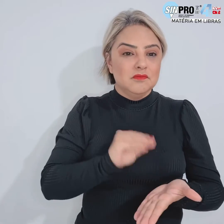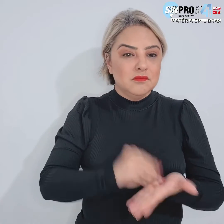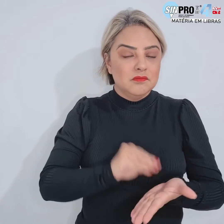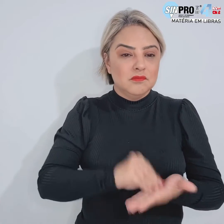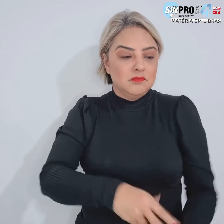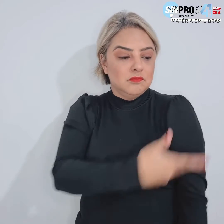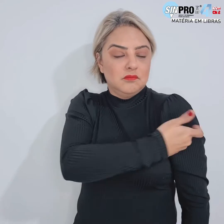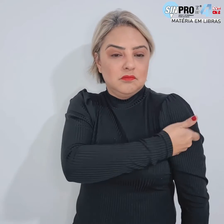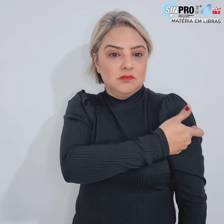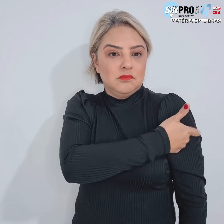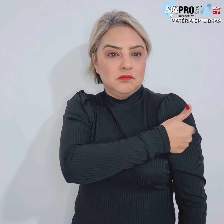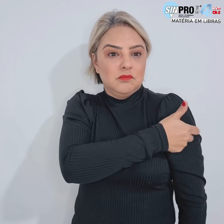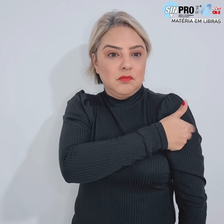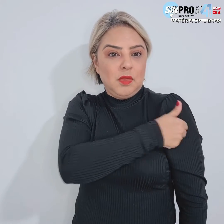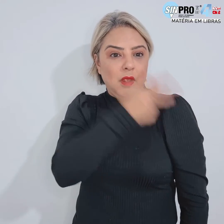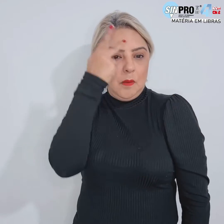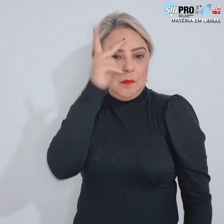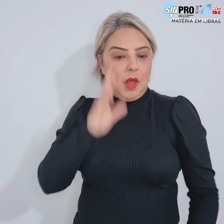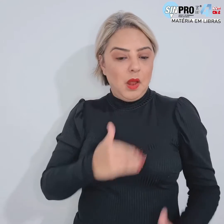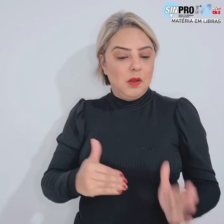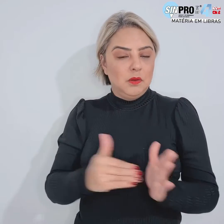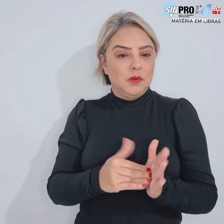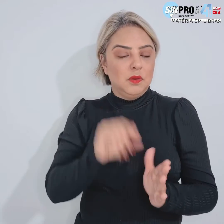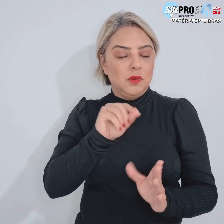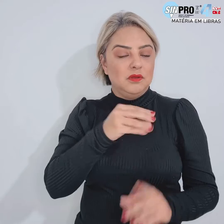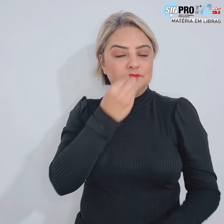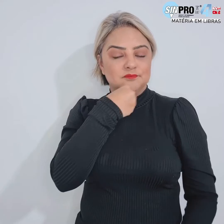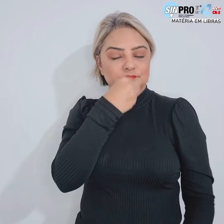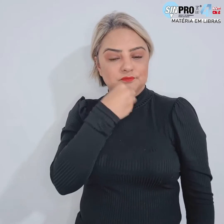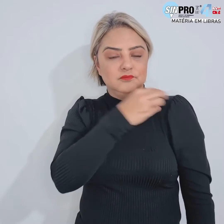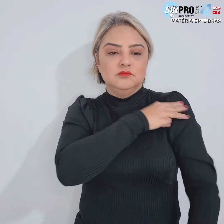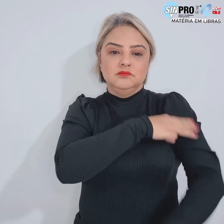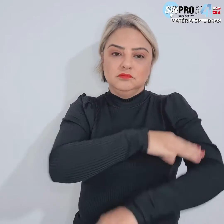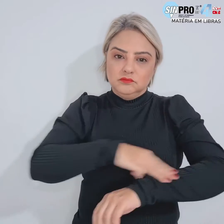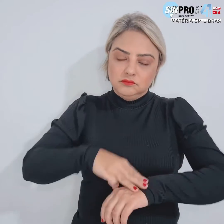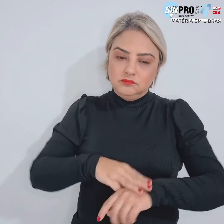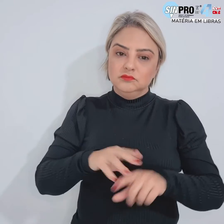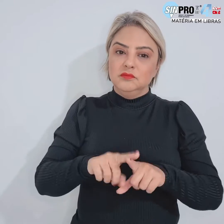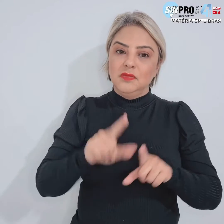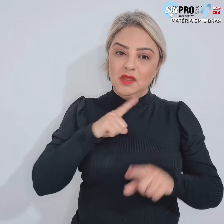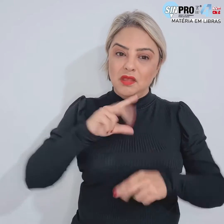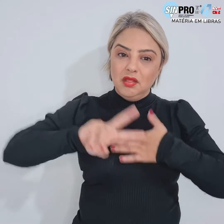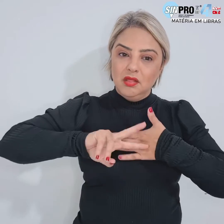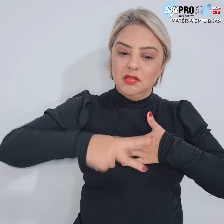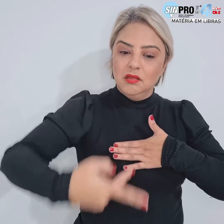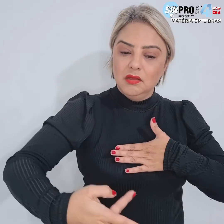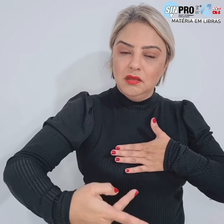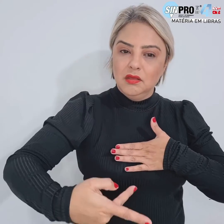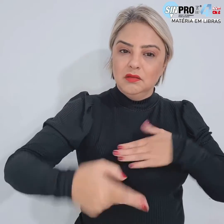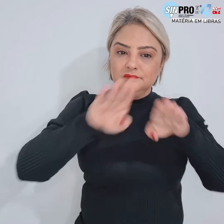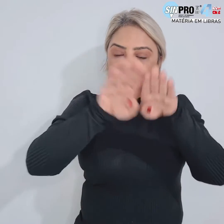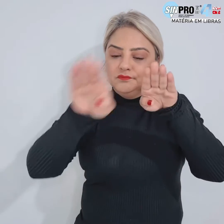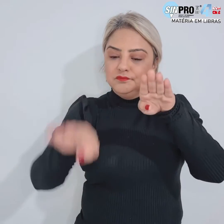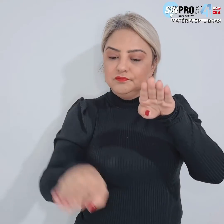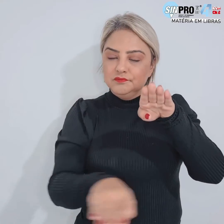vacinação em massa, o que fragiliza o magistério e traz mais desigualdade de acesso